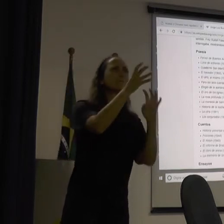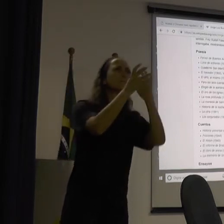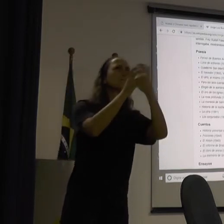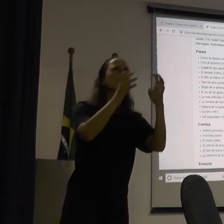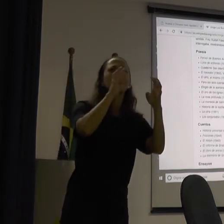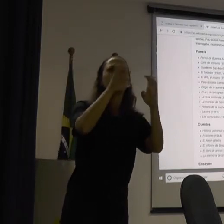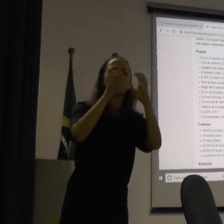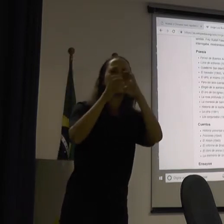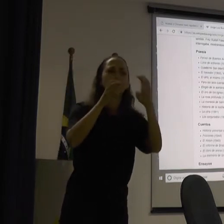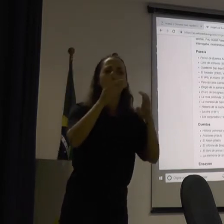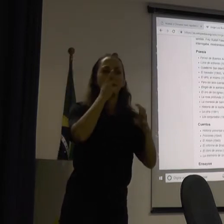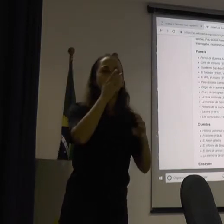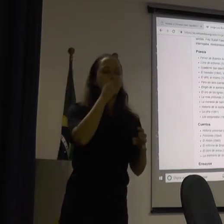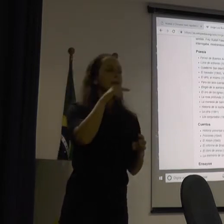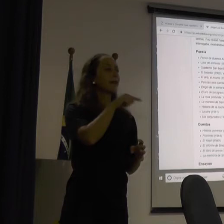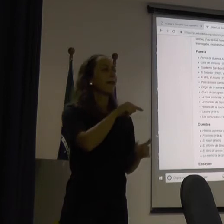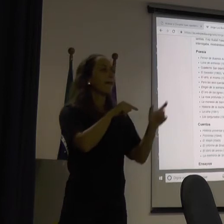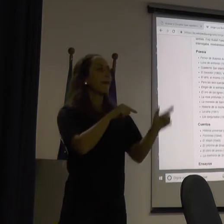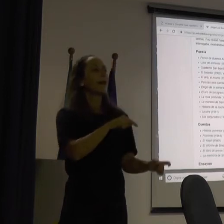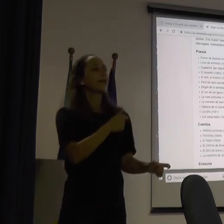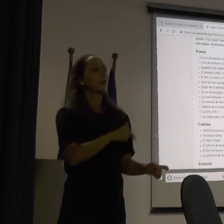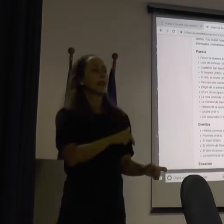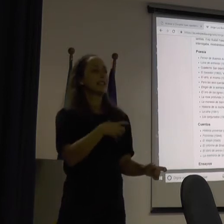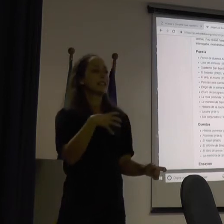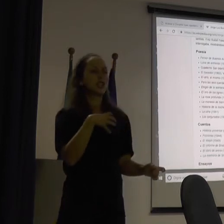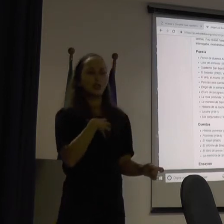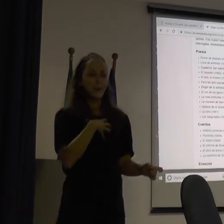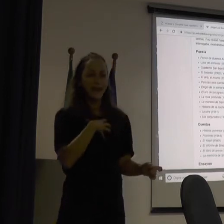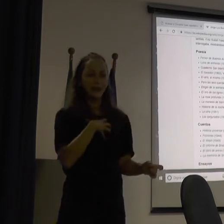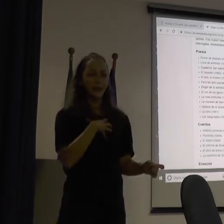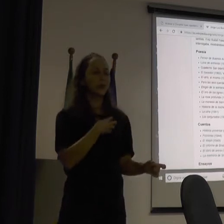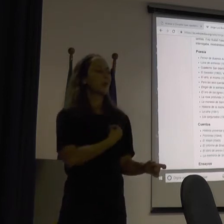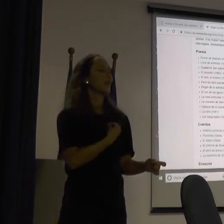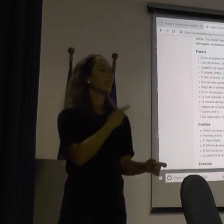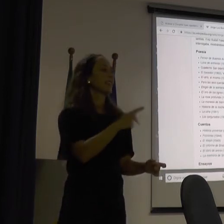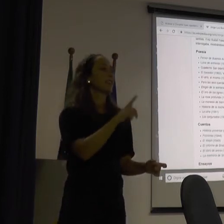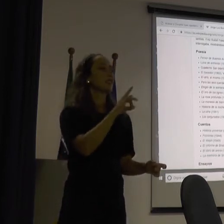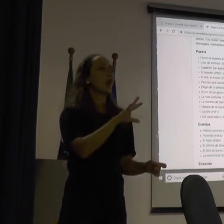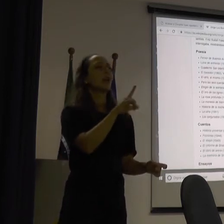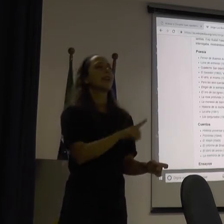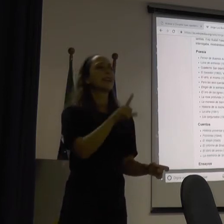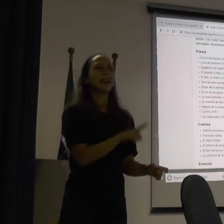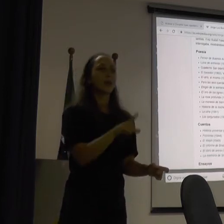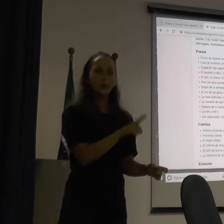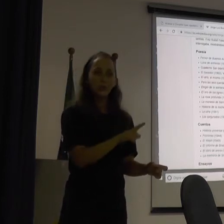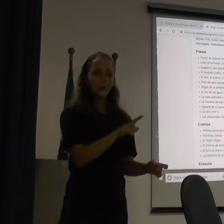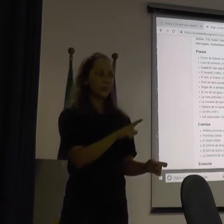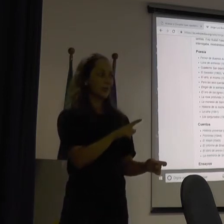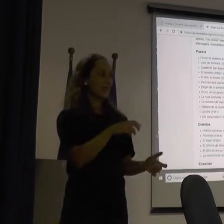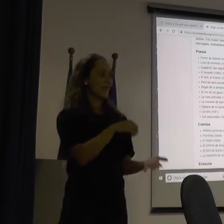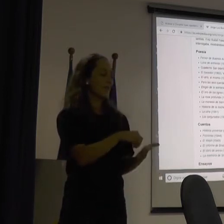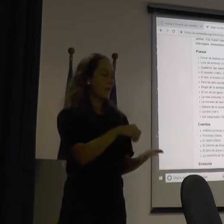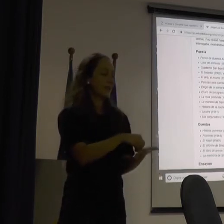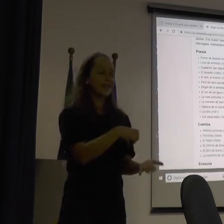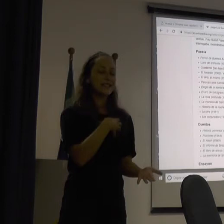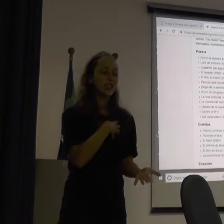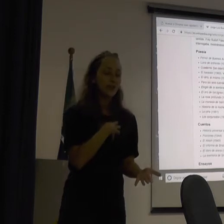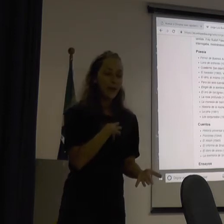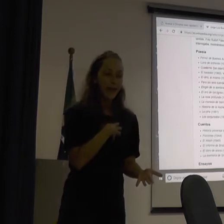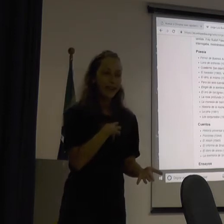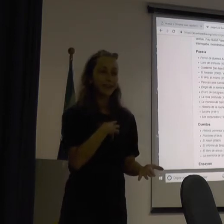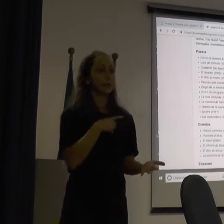ele não sentisse, ele só vivesse de literatura, só de autores, né? E se a gente